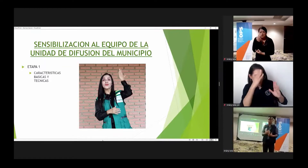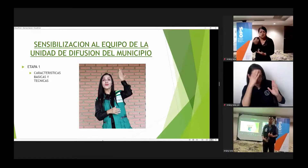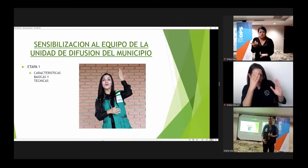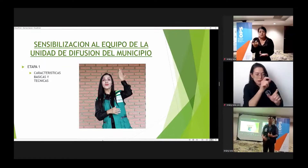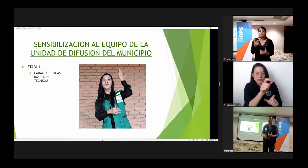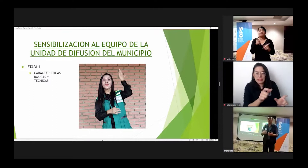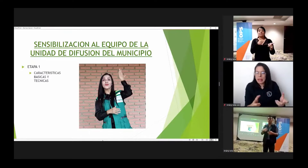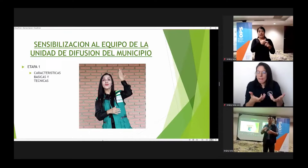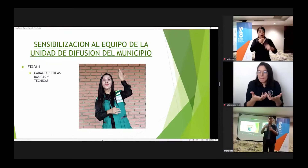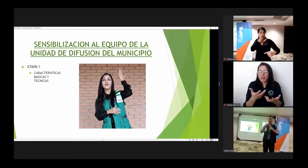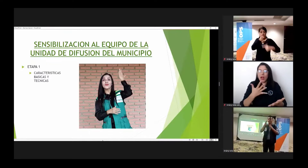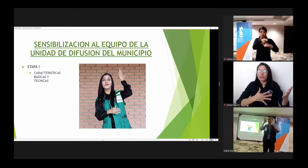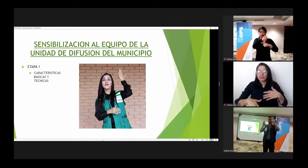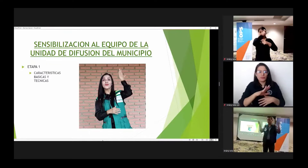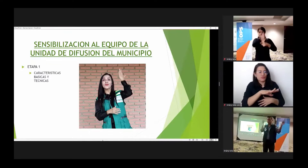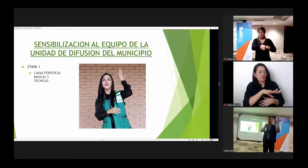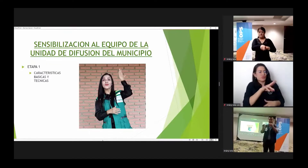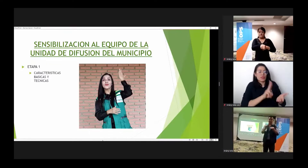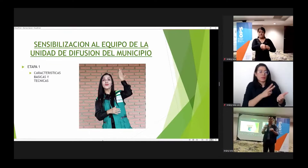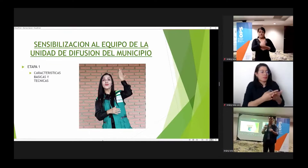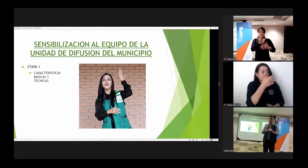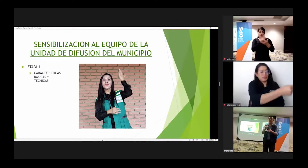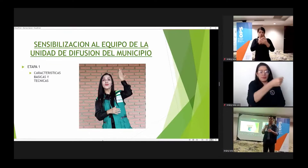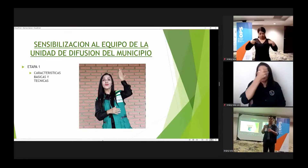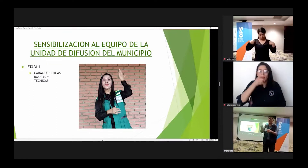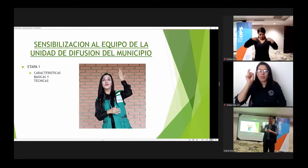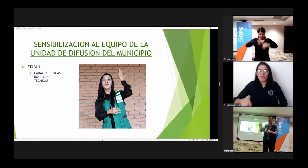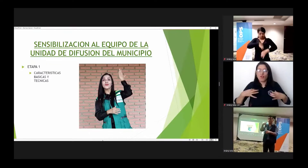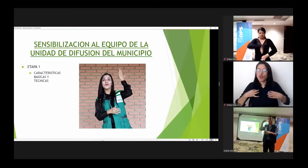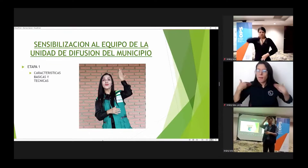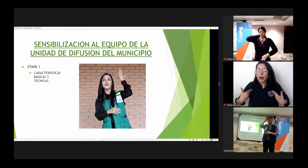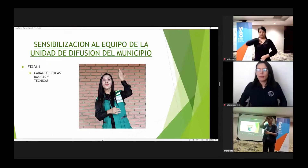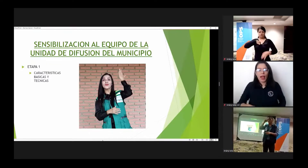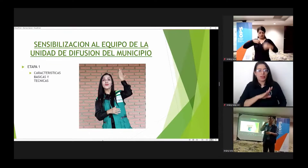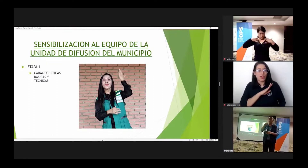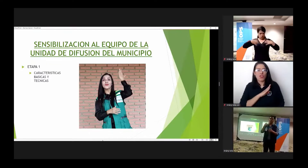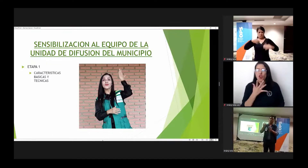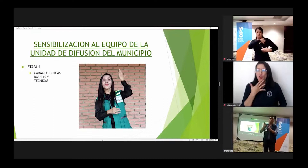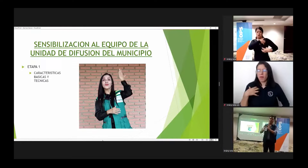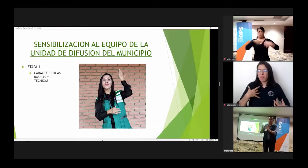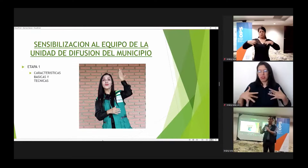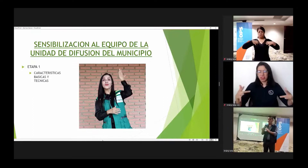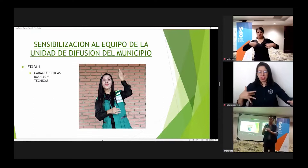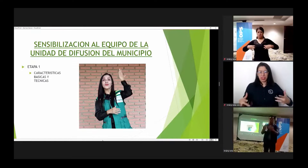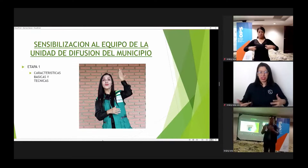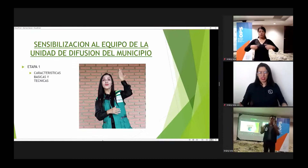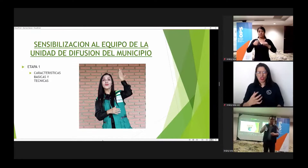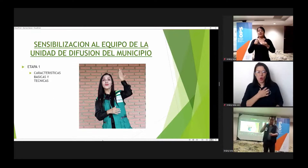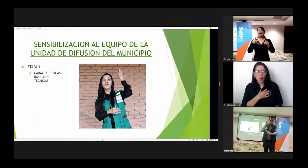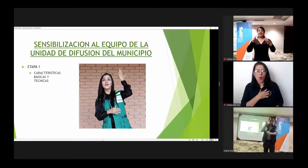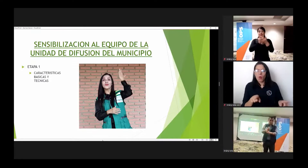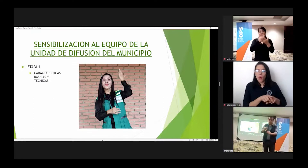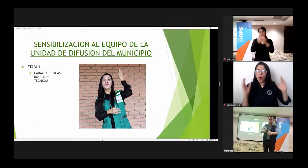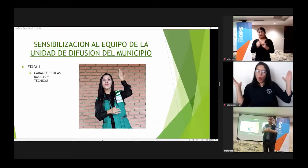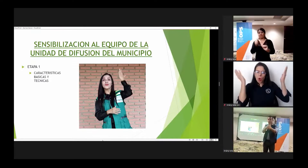Obligaron al intérprete a usar chalecos de la alcaldía con colores, con logo, la pusieron atrás. Y eso es lo que estoy